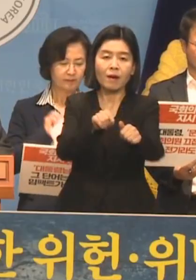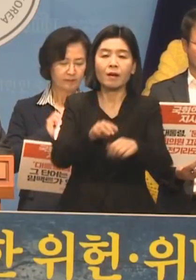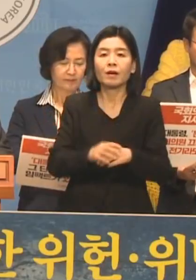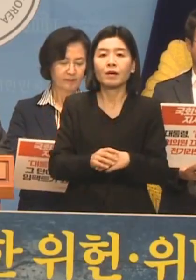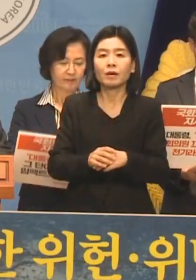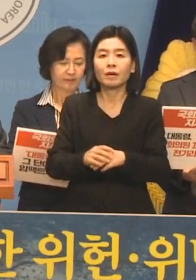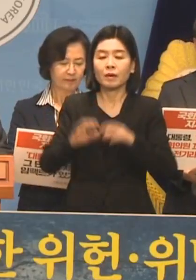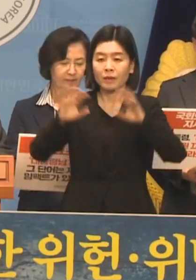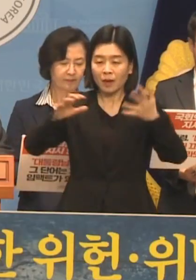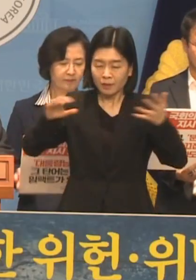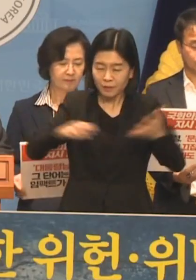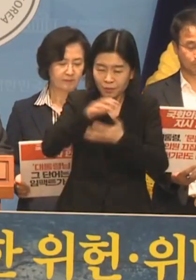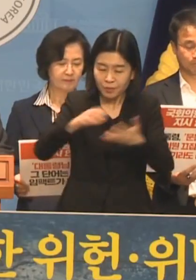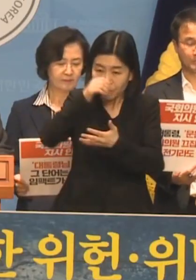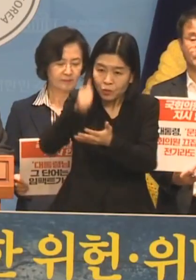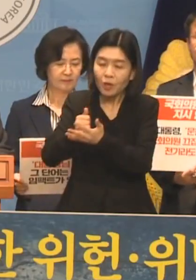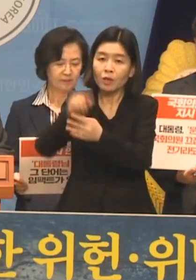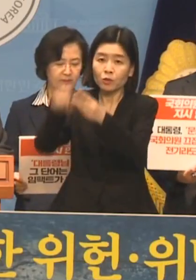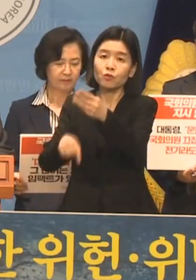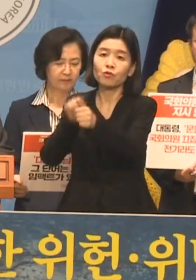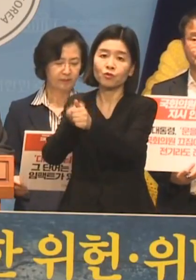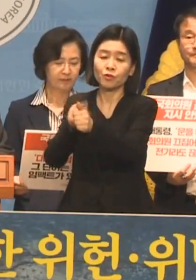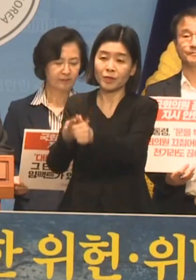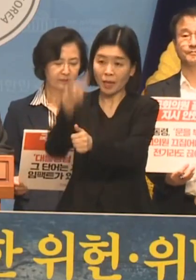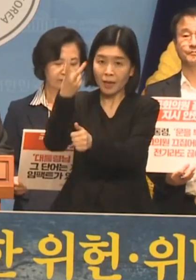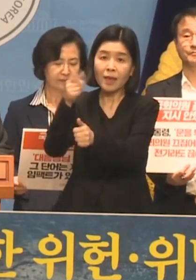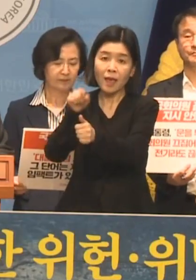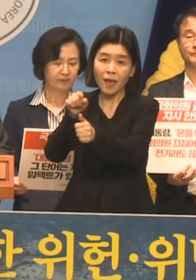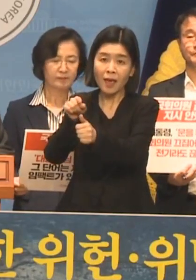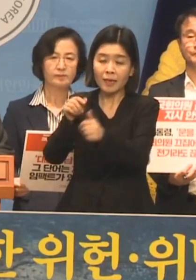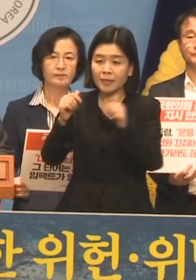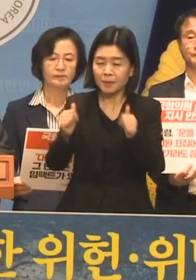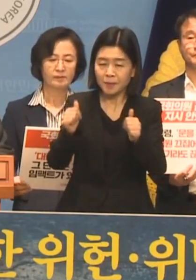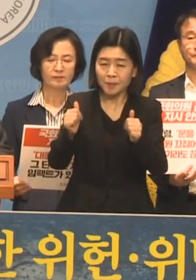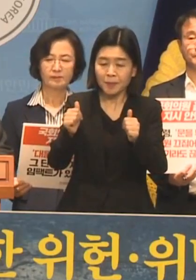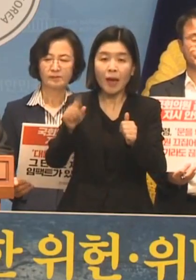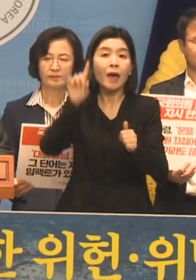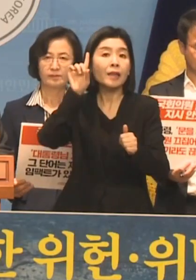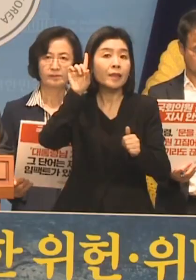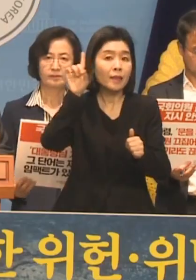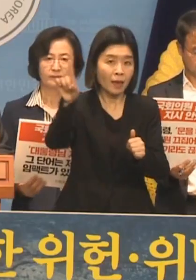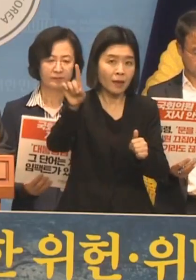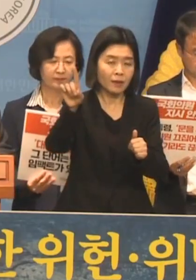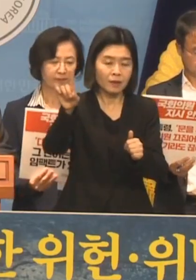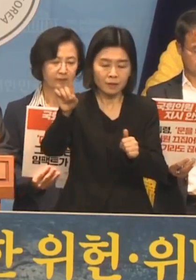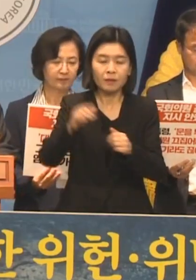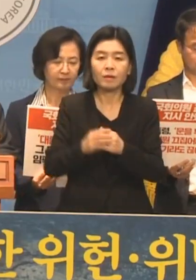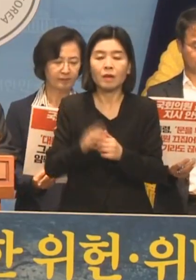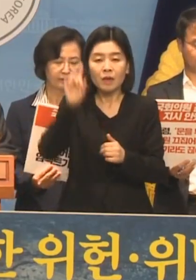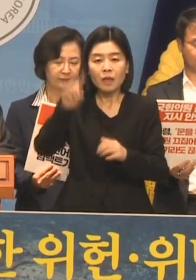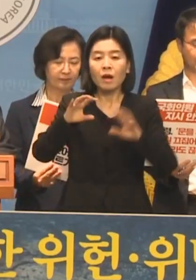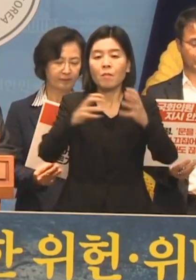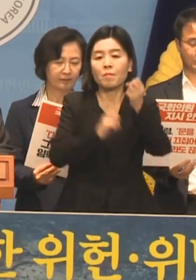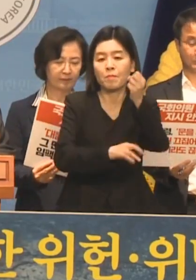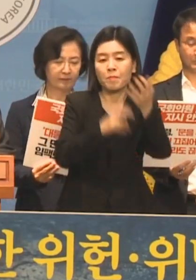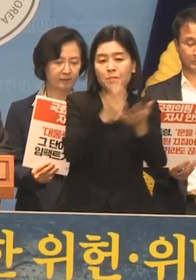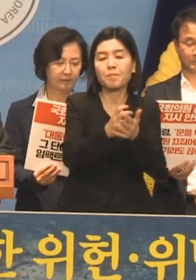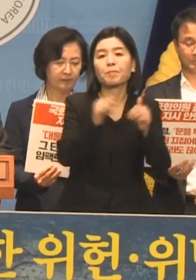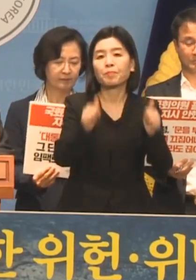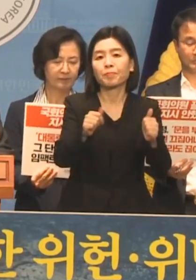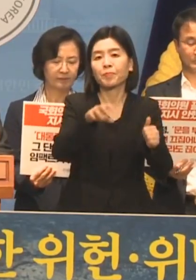속의 윤석열에 대한 탄핵 심판이 하루 앞으로 다가왔습니다. 내일